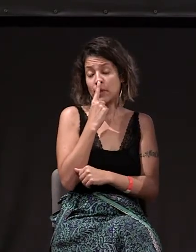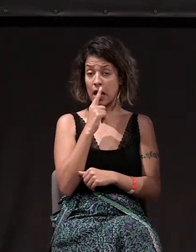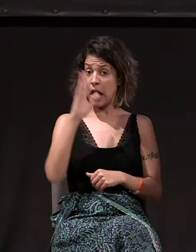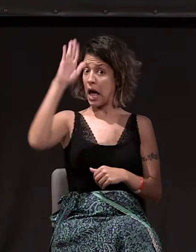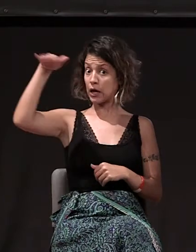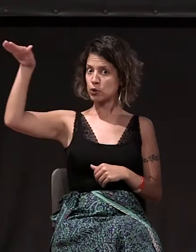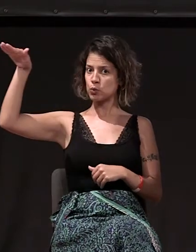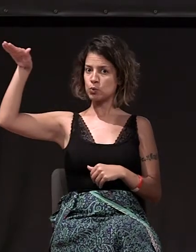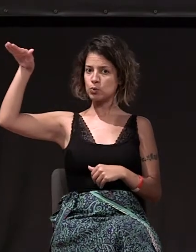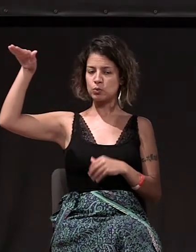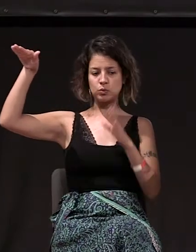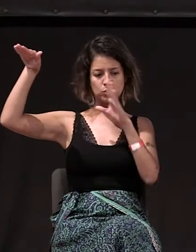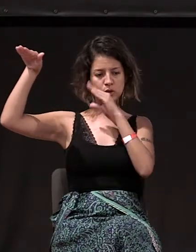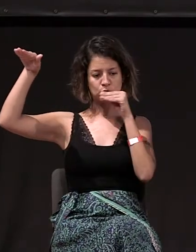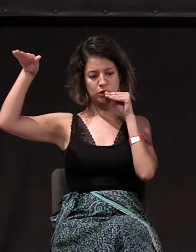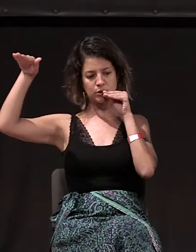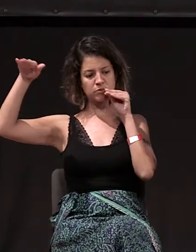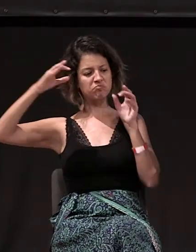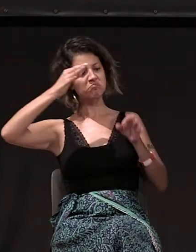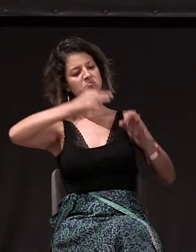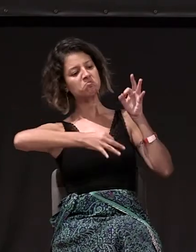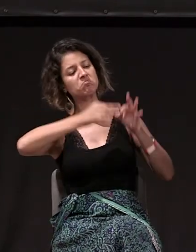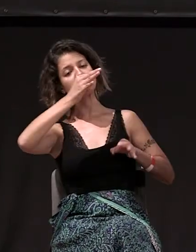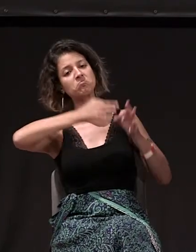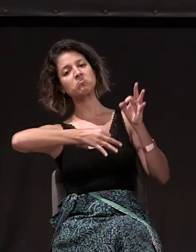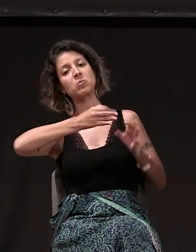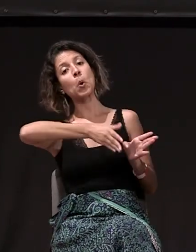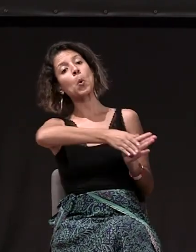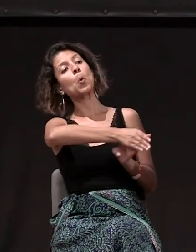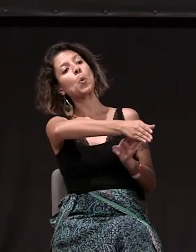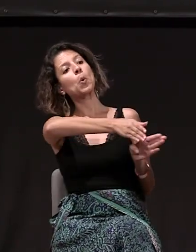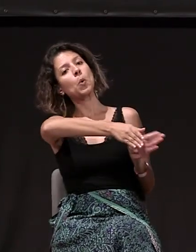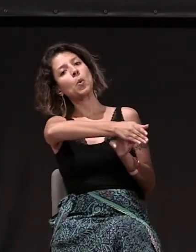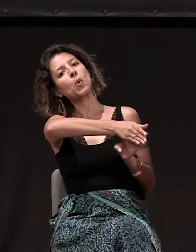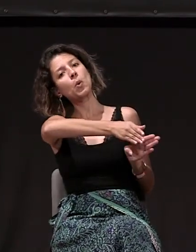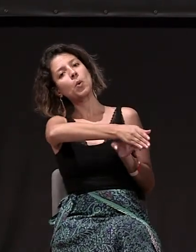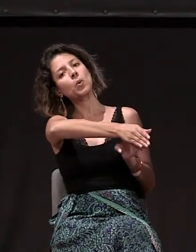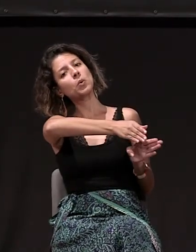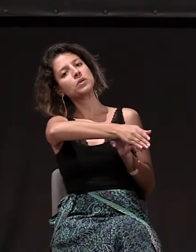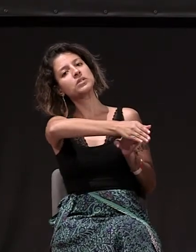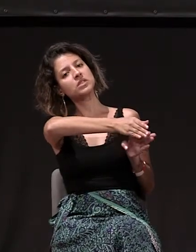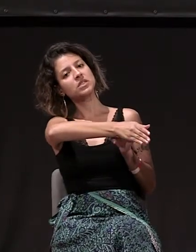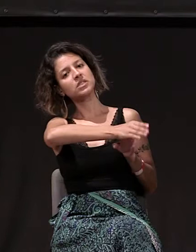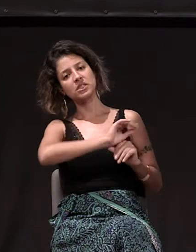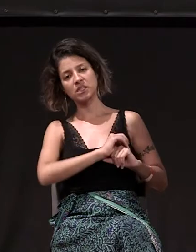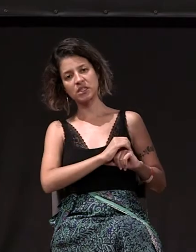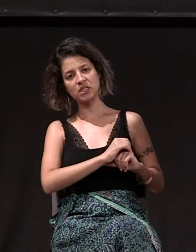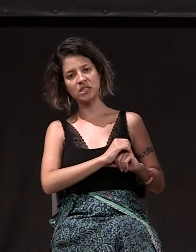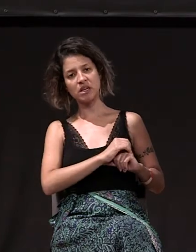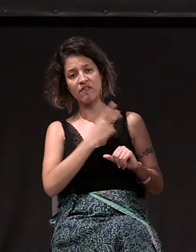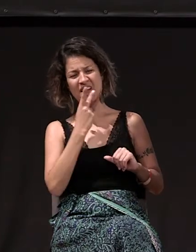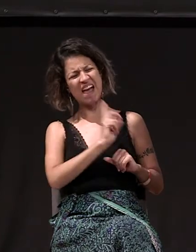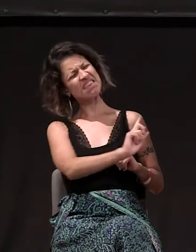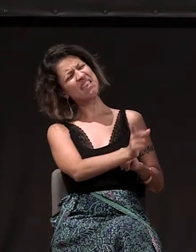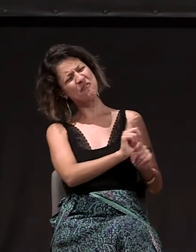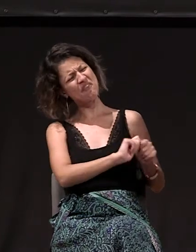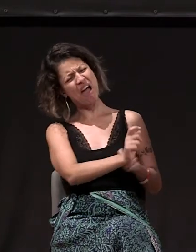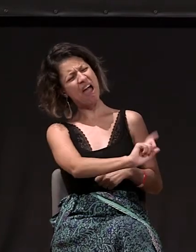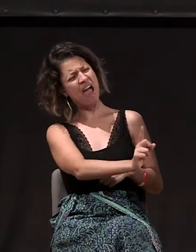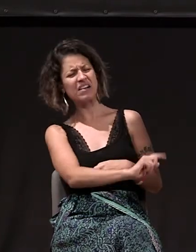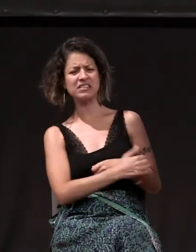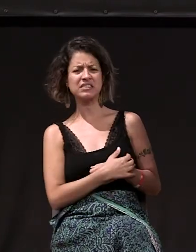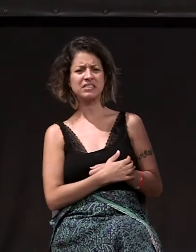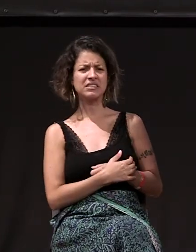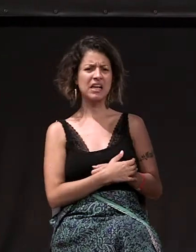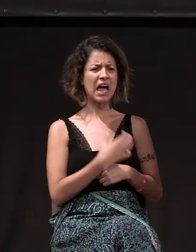julga muito, aconselha. Adulto não sabe, fala, não faça isso, não faça